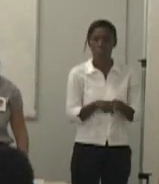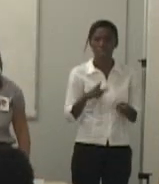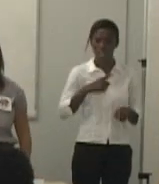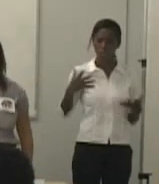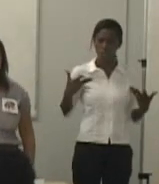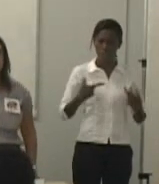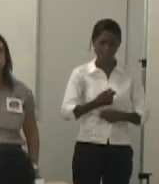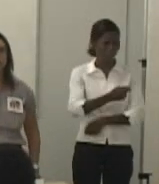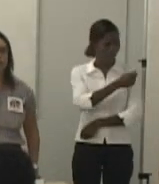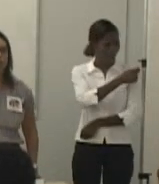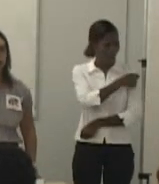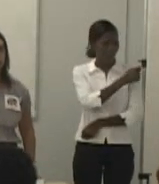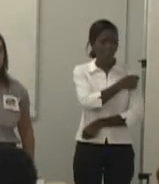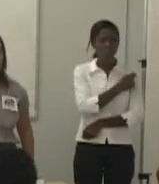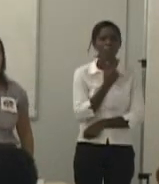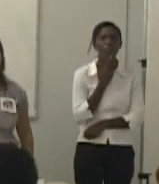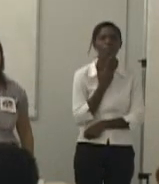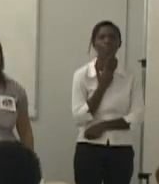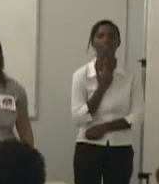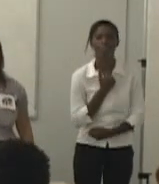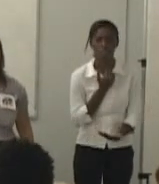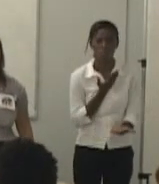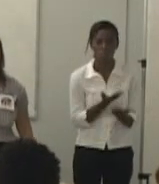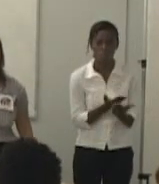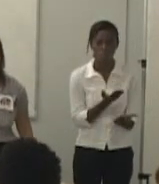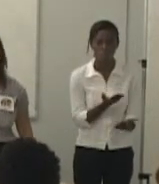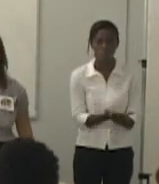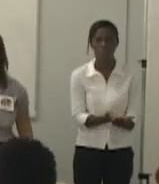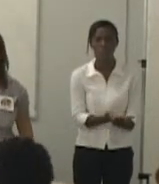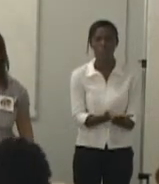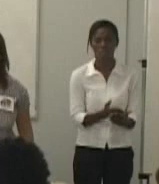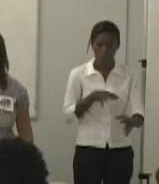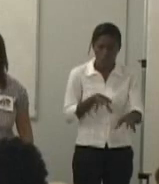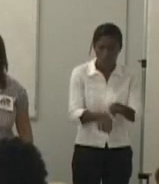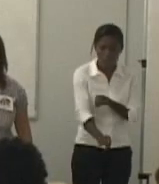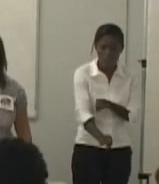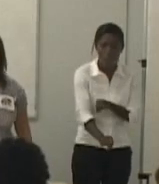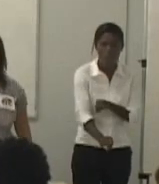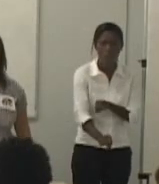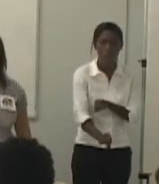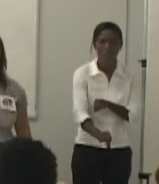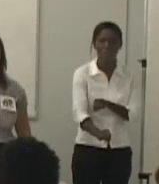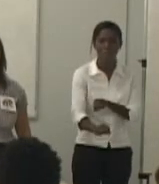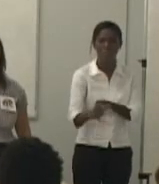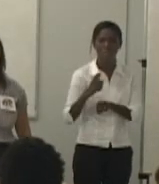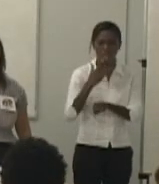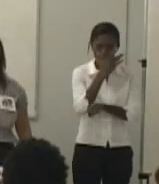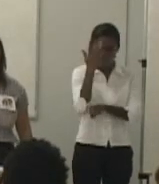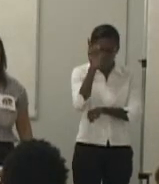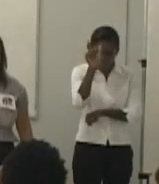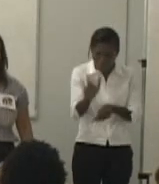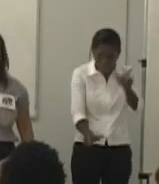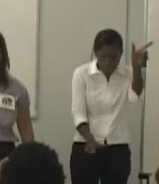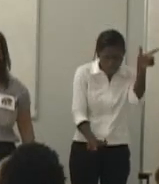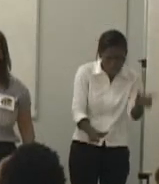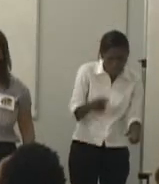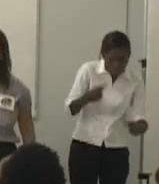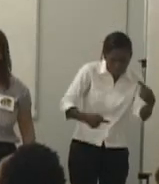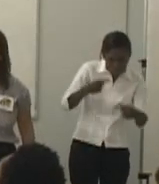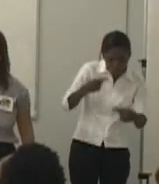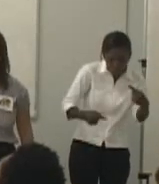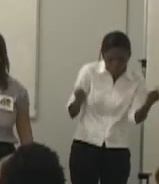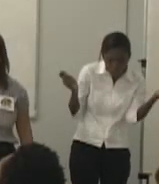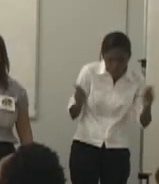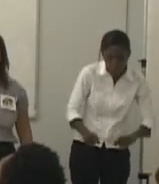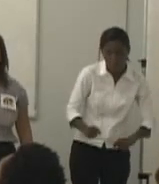alunos e vontade de estudar de se formar cidadãos críticos e competentes então toda a força